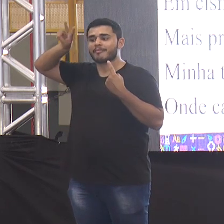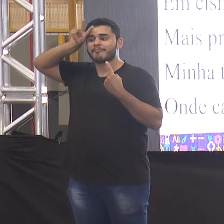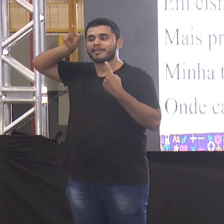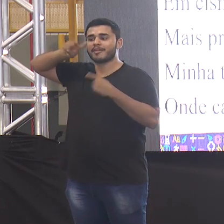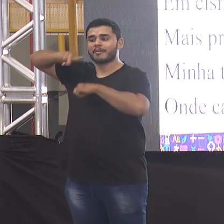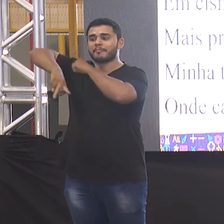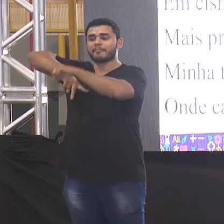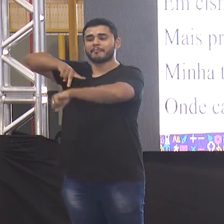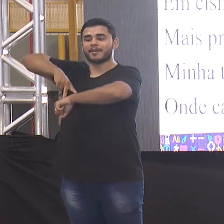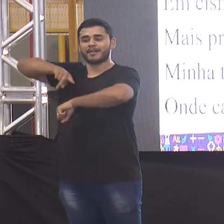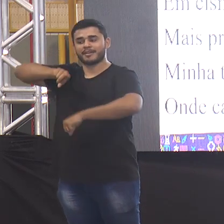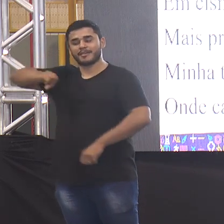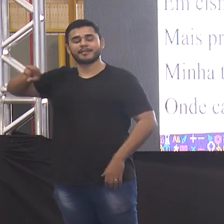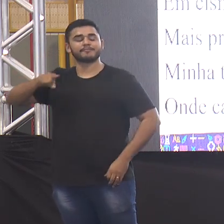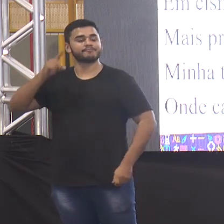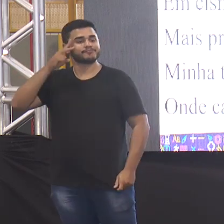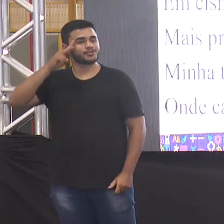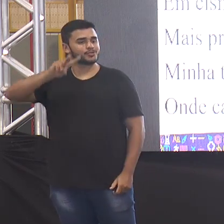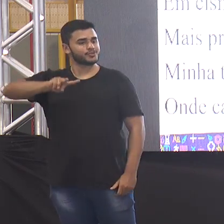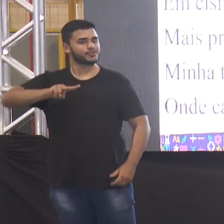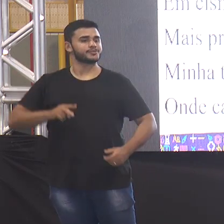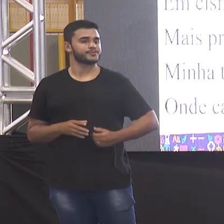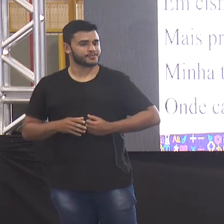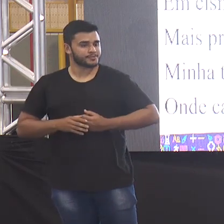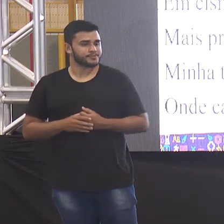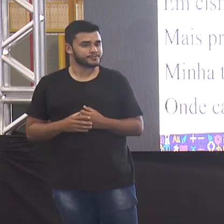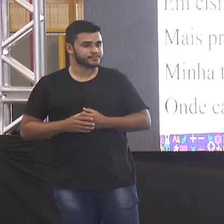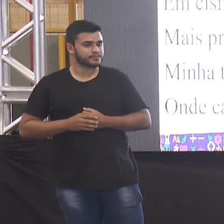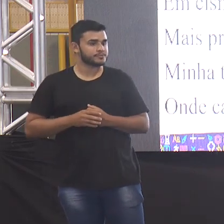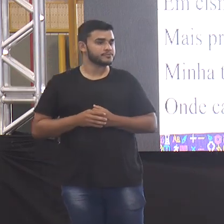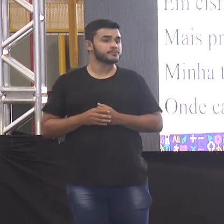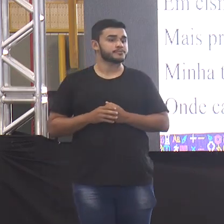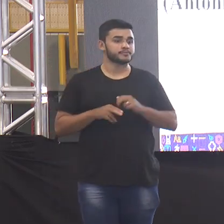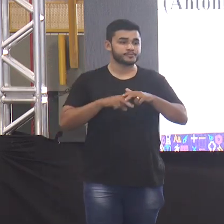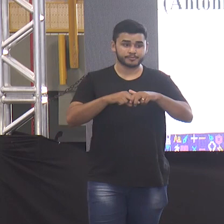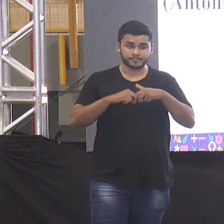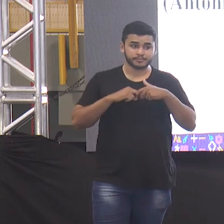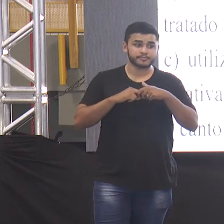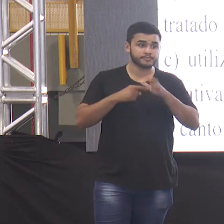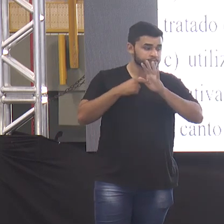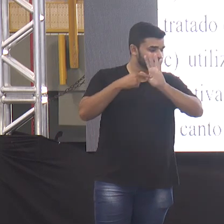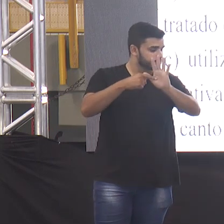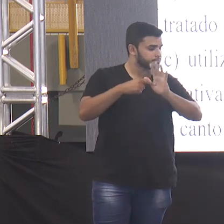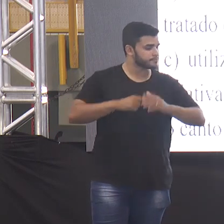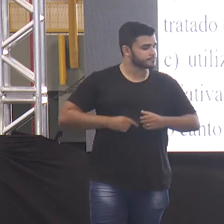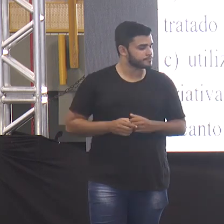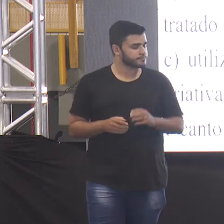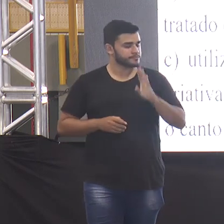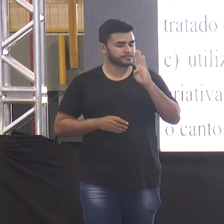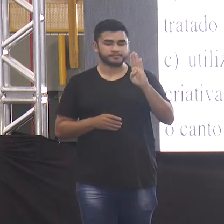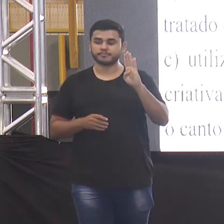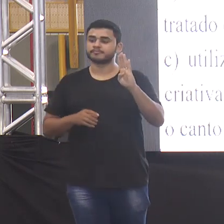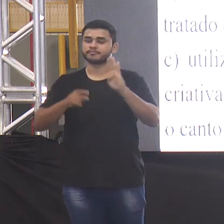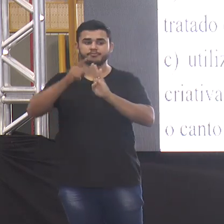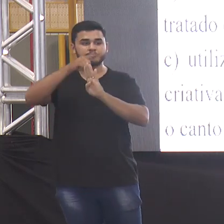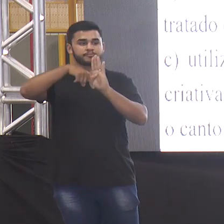natal afetivamente pela memória. Por isso, confere item B de